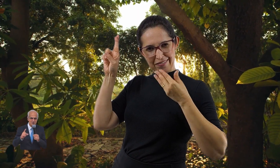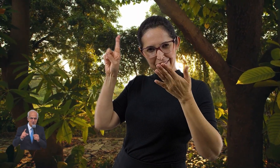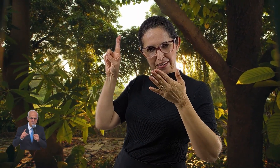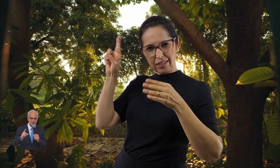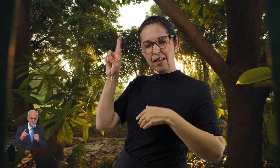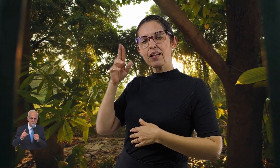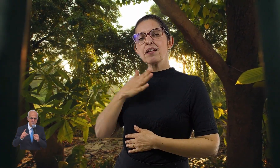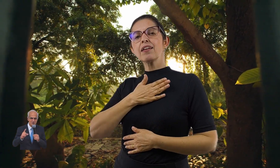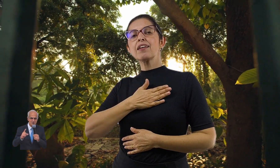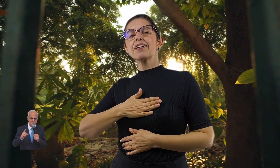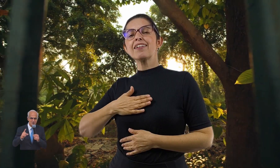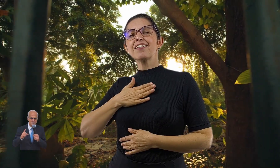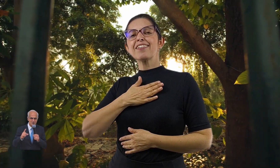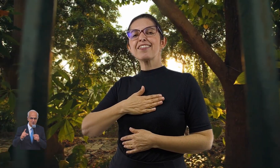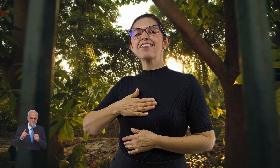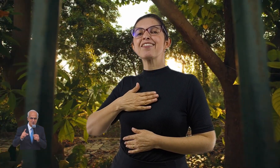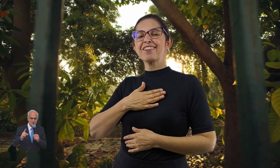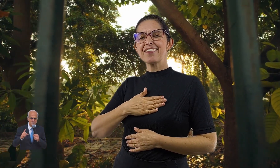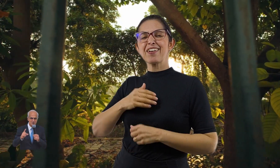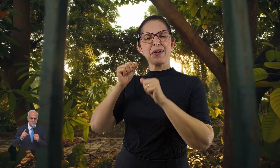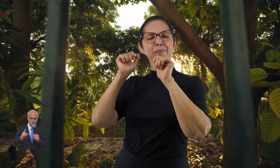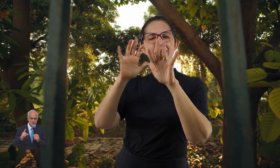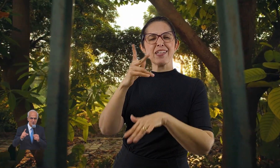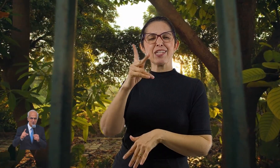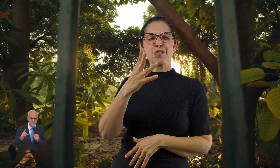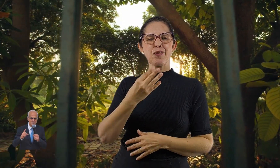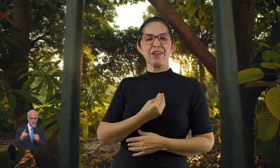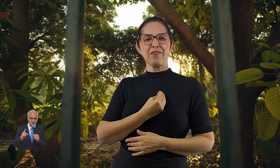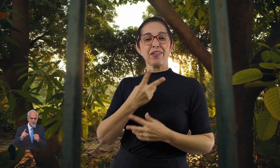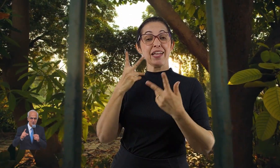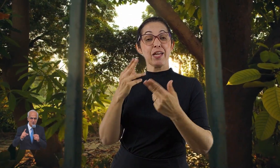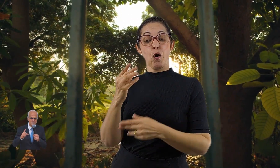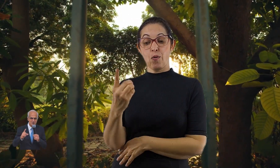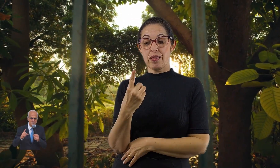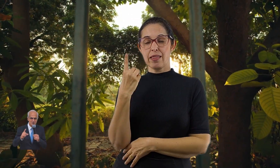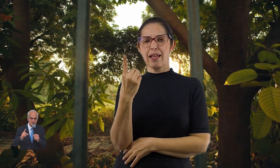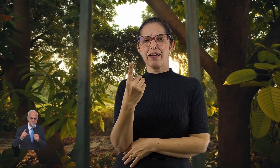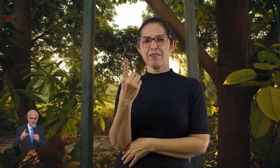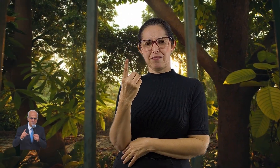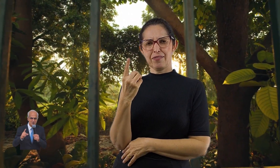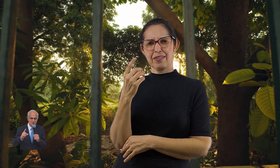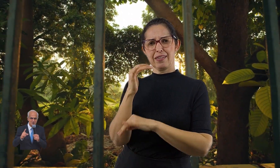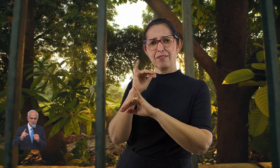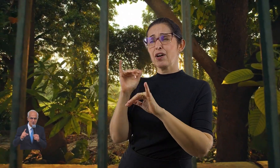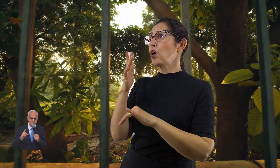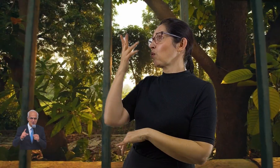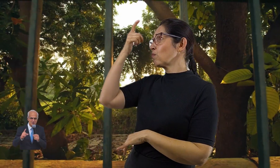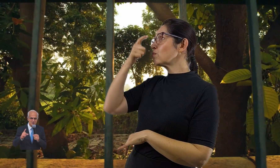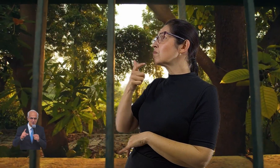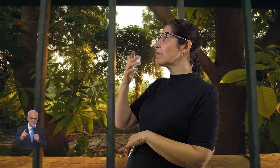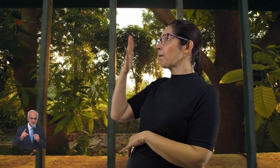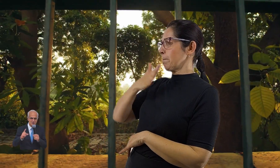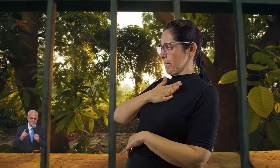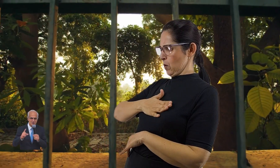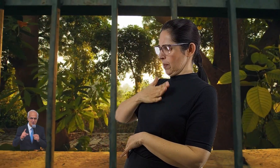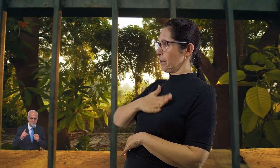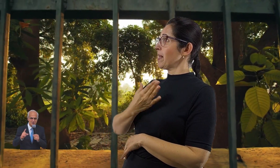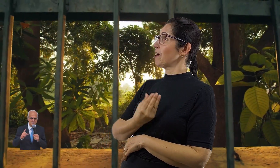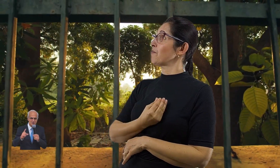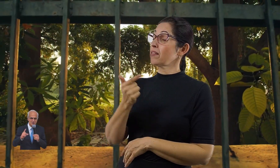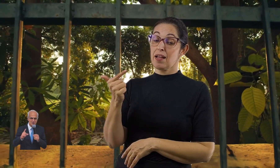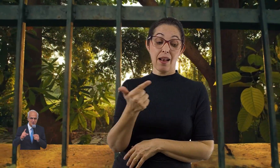Senhor, eu vou tornar, eu vou ver a arca. Eu só preciso de uma coisa, do Senhor se agradar de mim. Mas nesse clamor dele, o